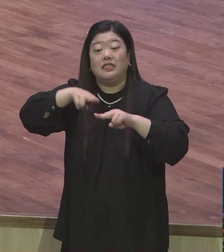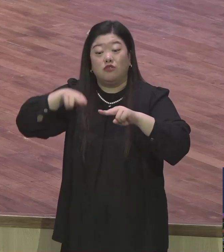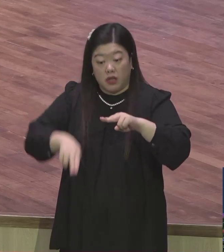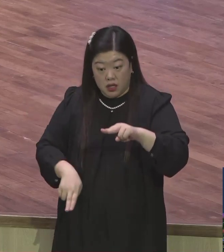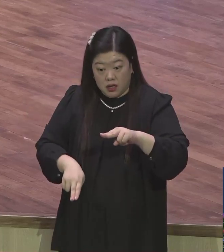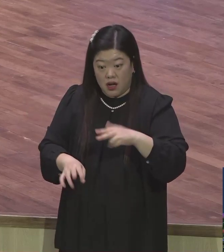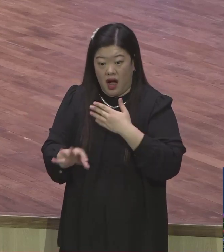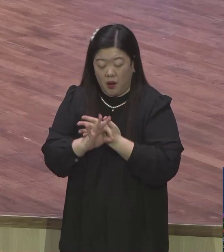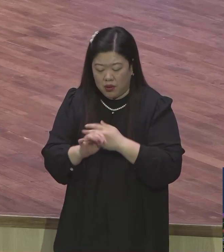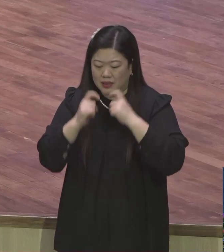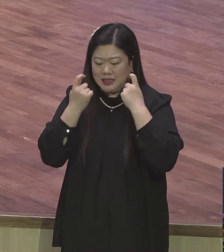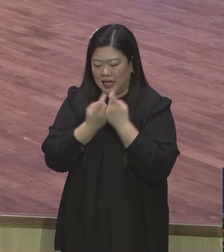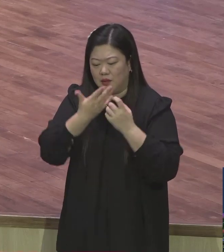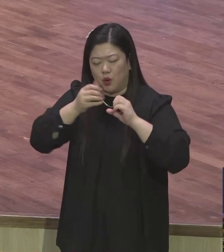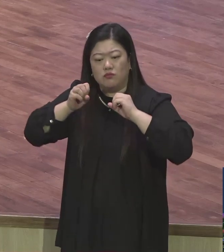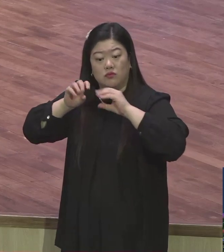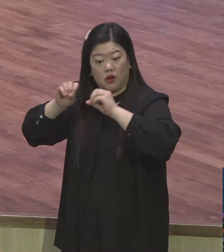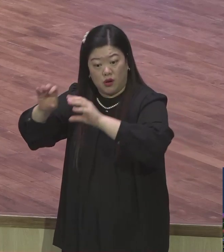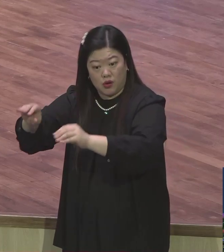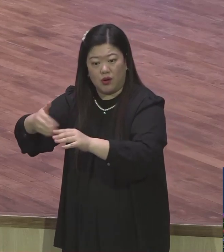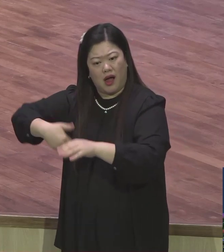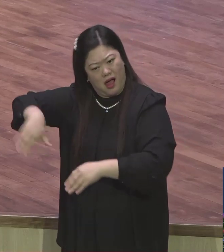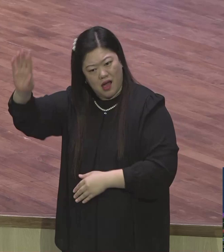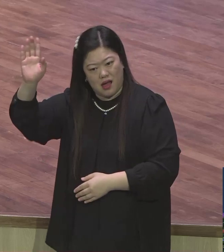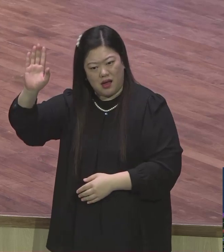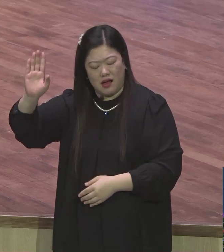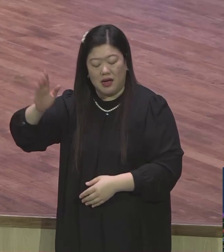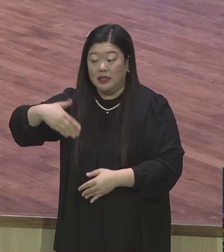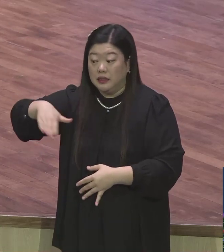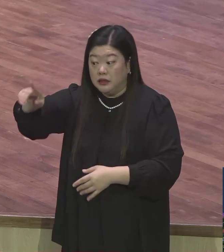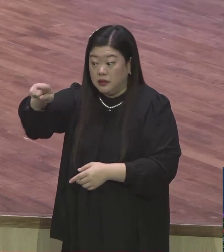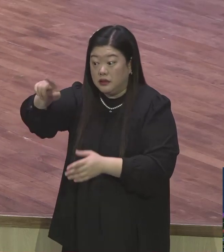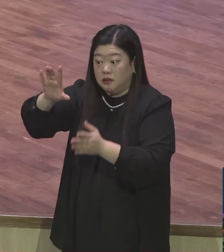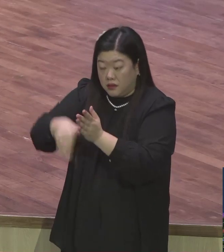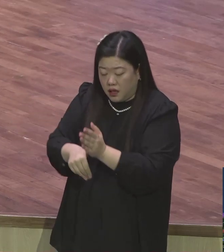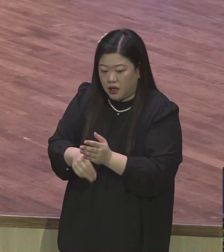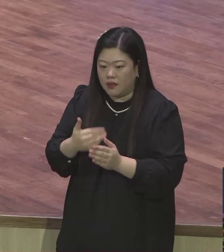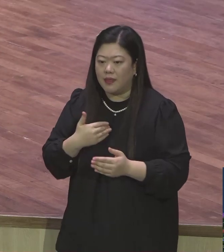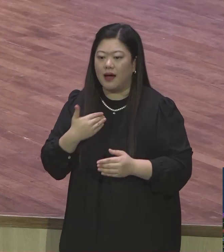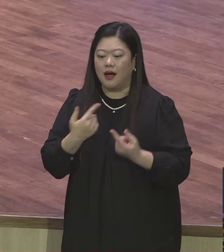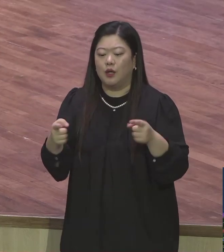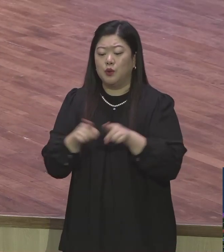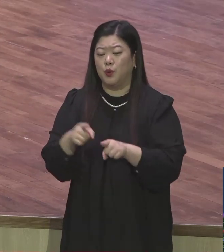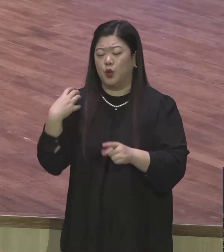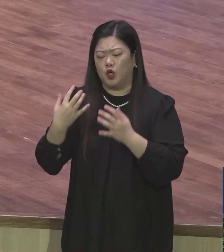정말로 이 정말 눈물겨운 이 동역자들을 내 입에서 나올 거예요. 나도 할 거예요.